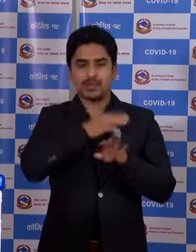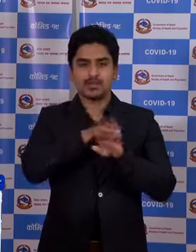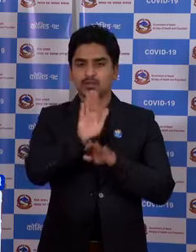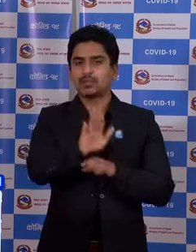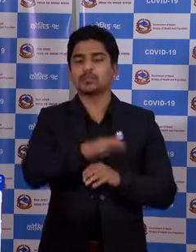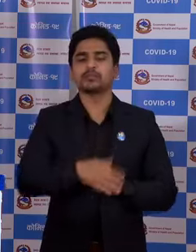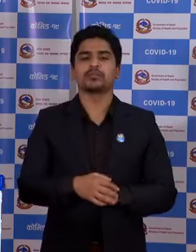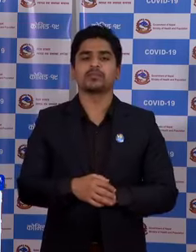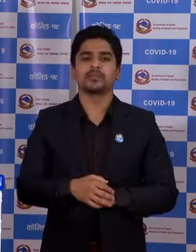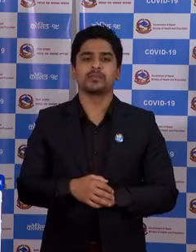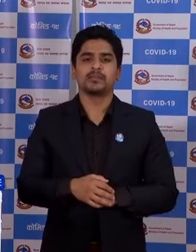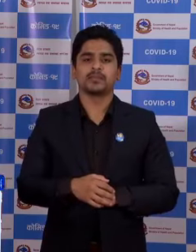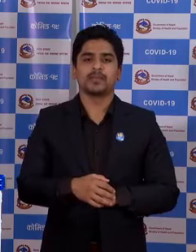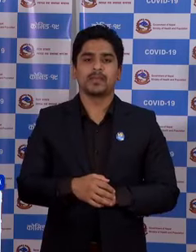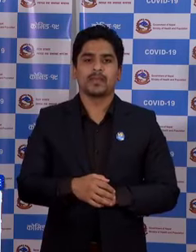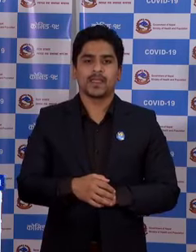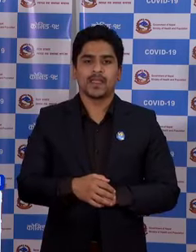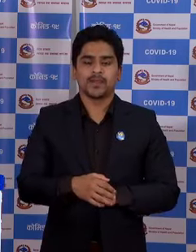छ।